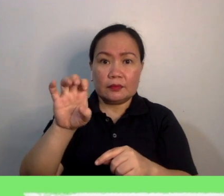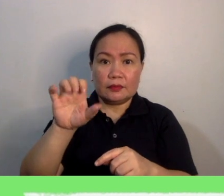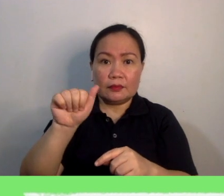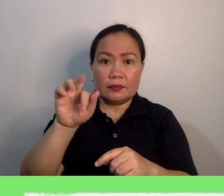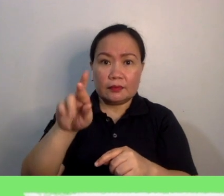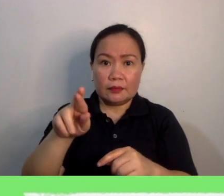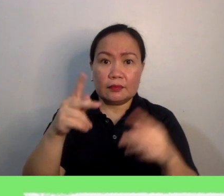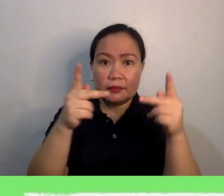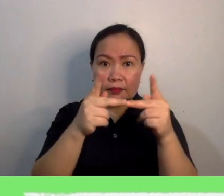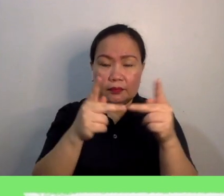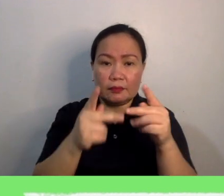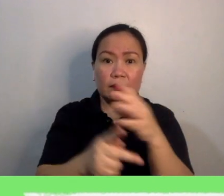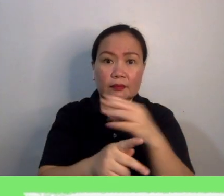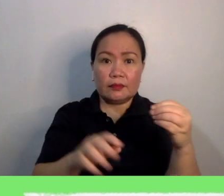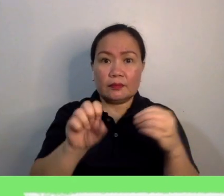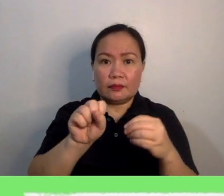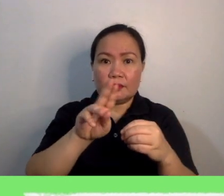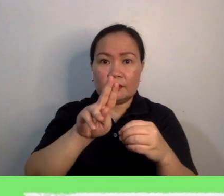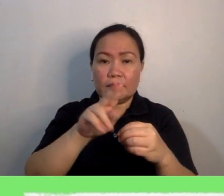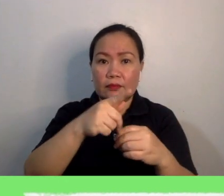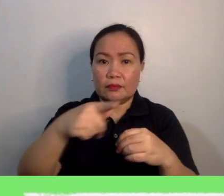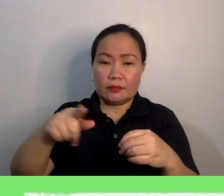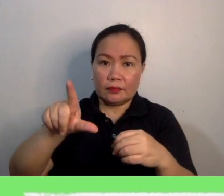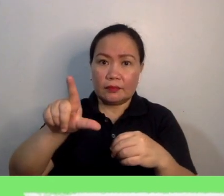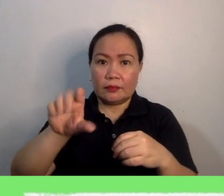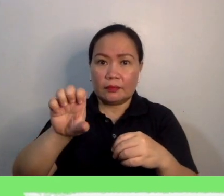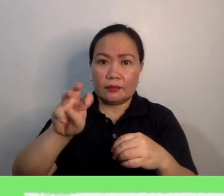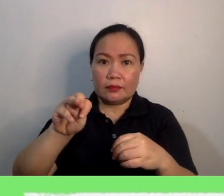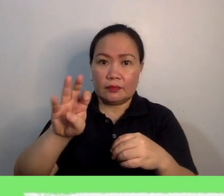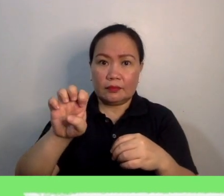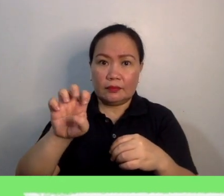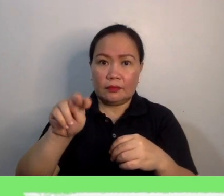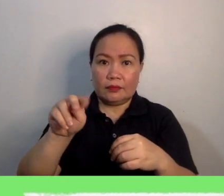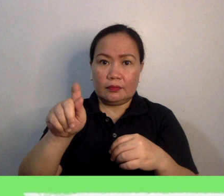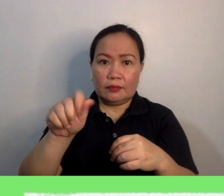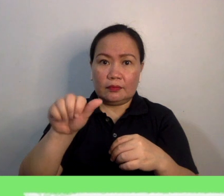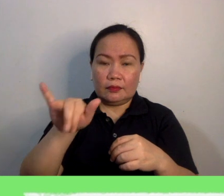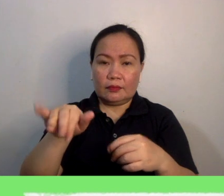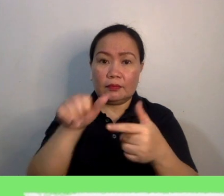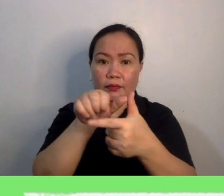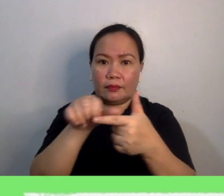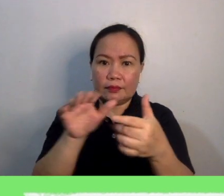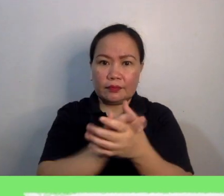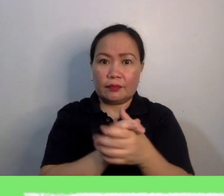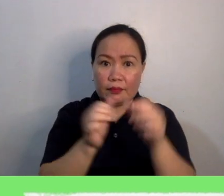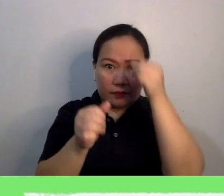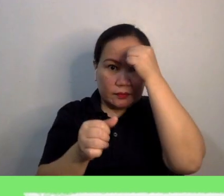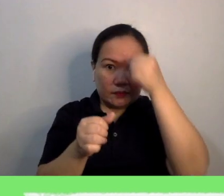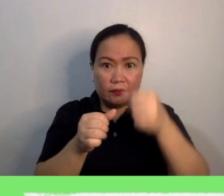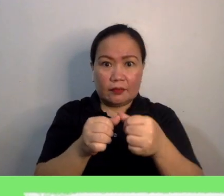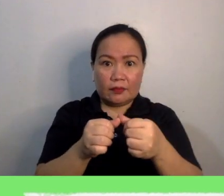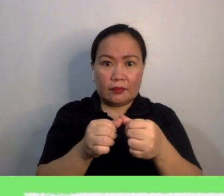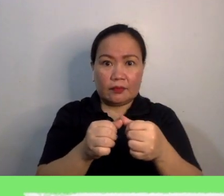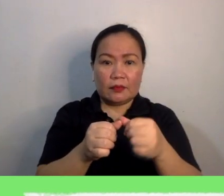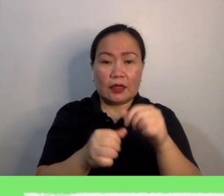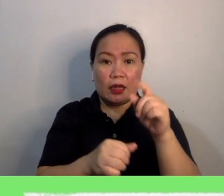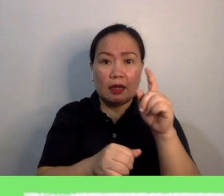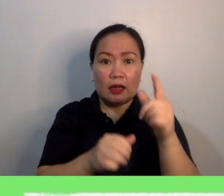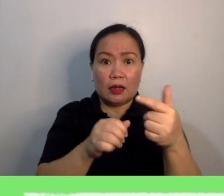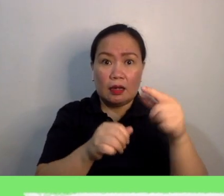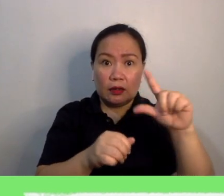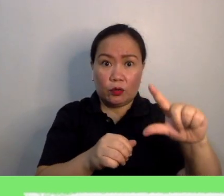and supplementary angles. Okay. So, kung matatandaan ninyo, si angle 1 at si angle